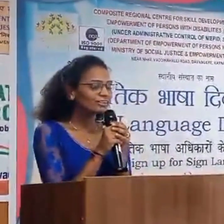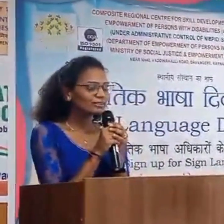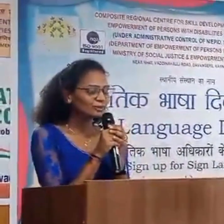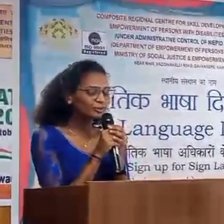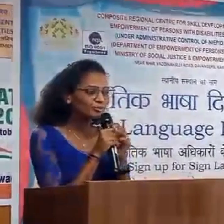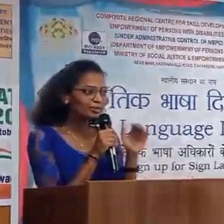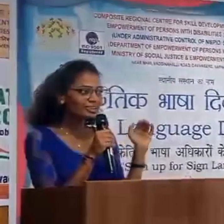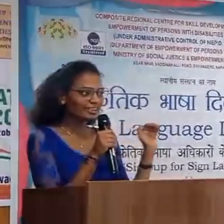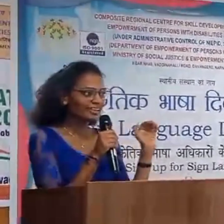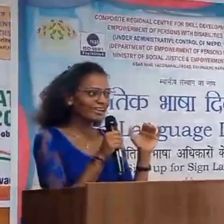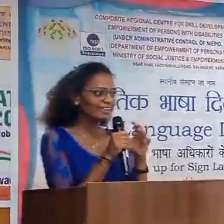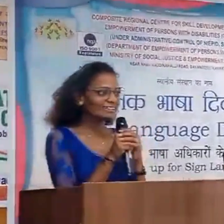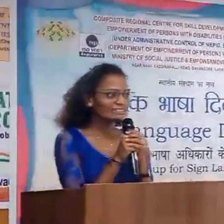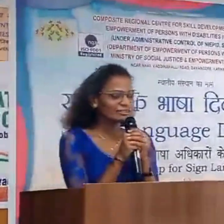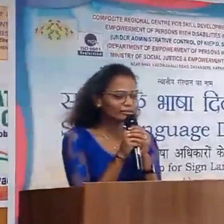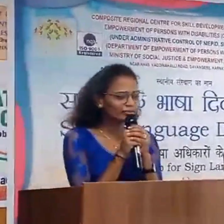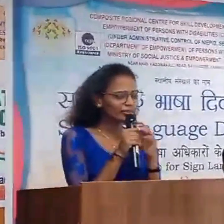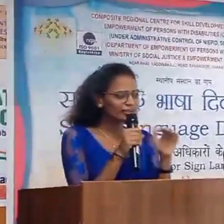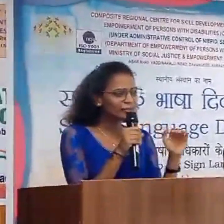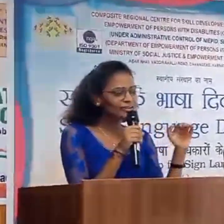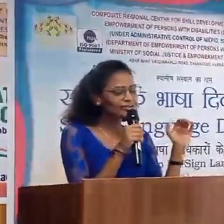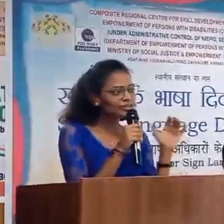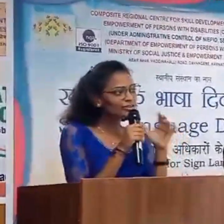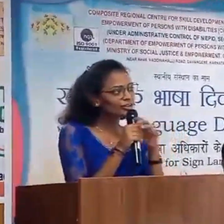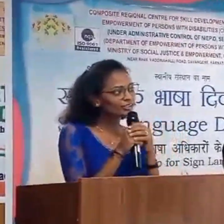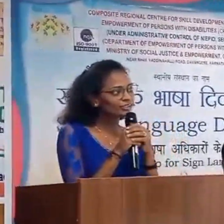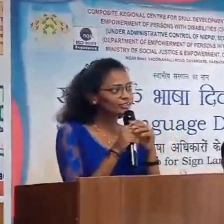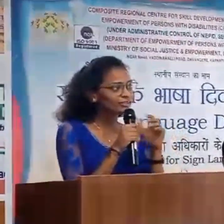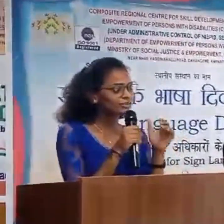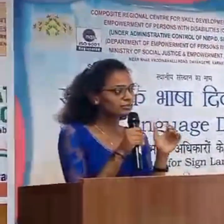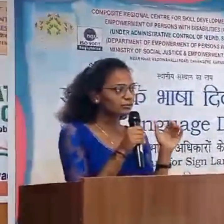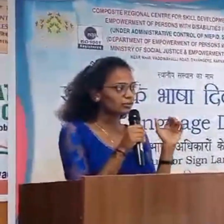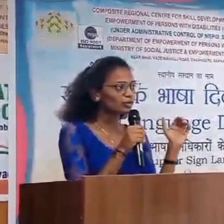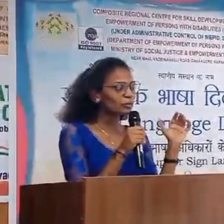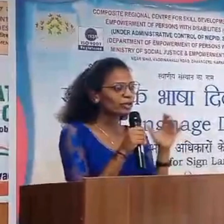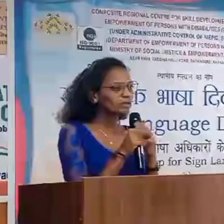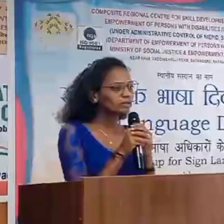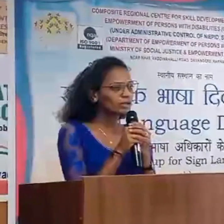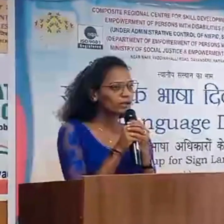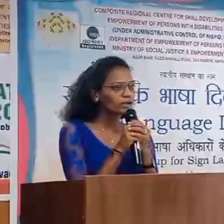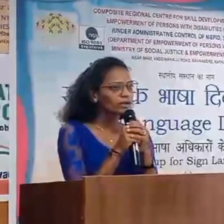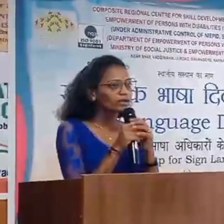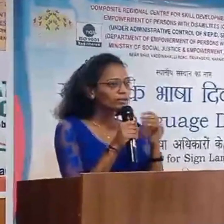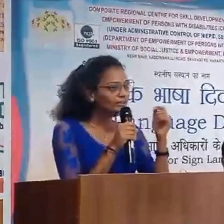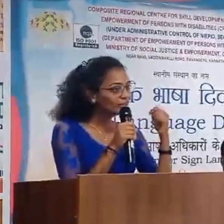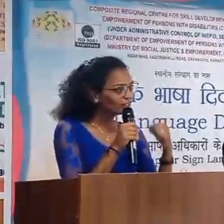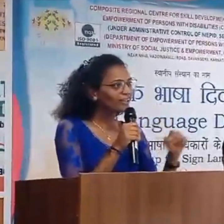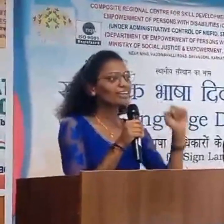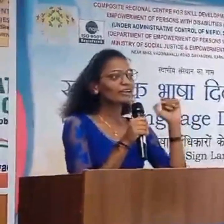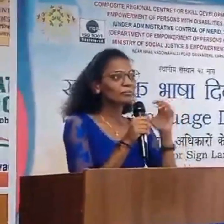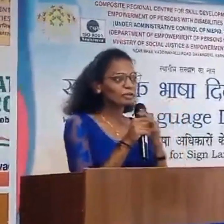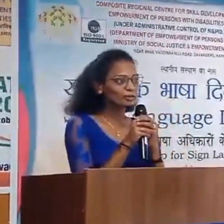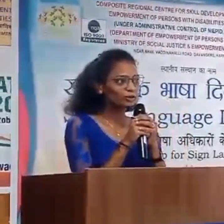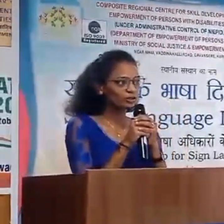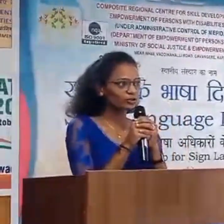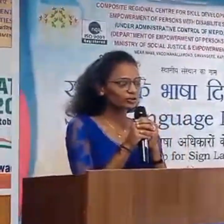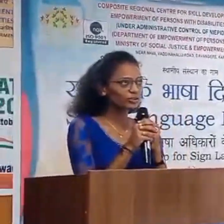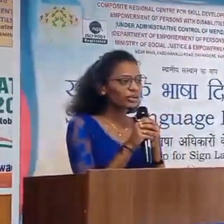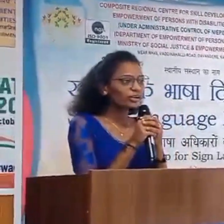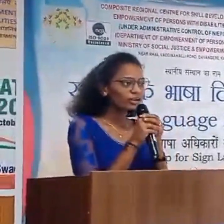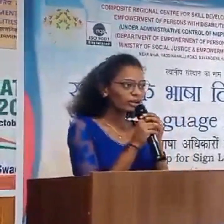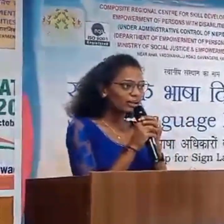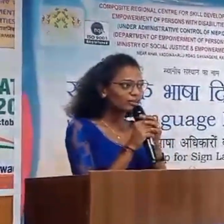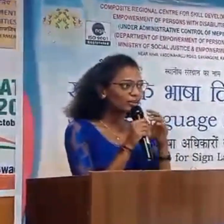ಚಿಕ್ಕವಳಿದ್ದಾಗ ತುಂಬಾ ನಾನು ತರಲೆ ಮಾಡ್ಕೊಂತ UKG ಓದ್ಬೇಕಾದ್ರೆ ನನ್ನ ಕೈಯಾರೆ ನಾನು